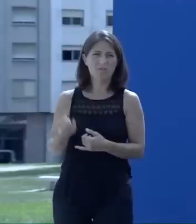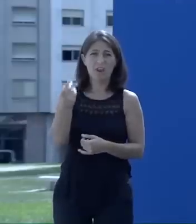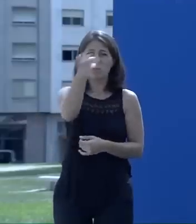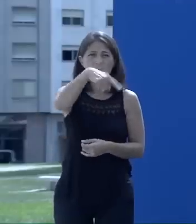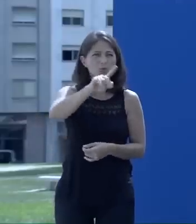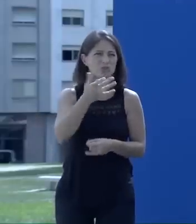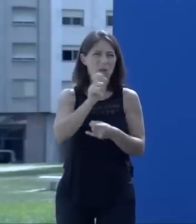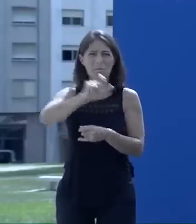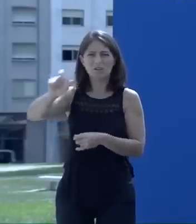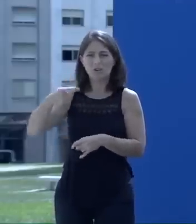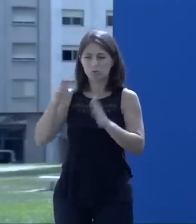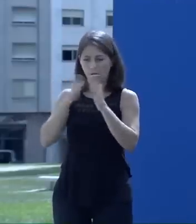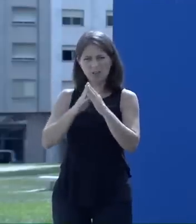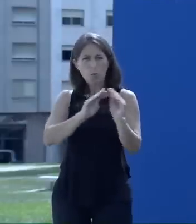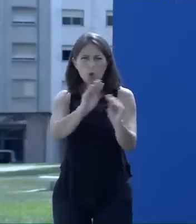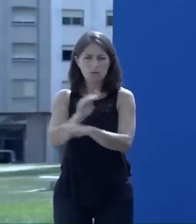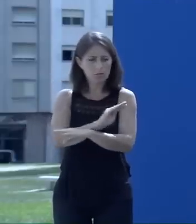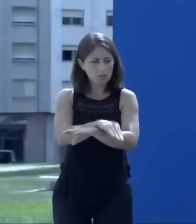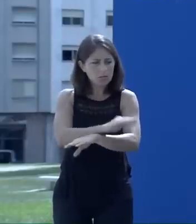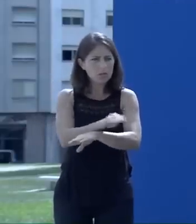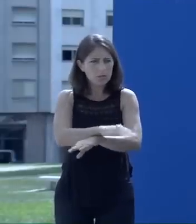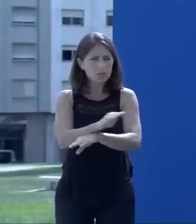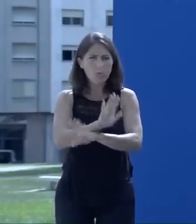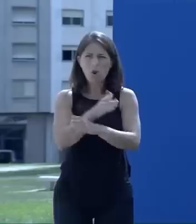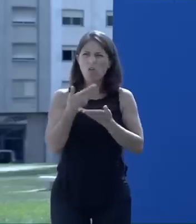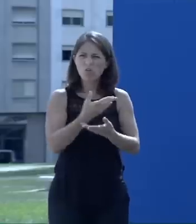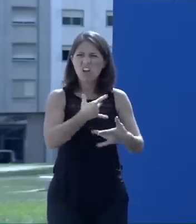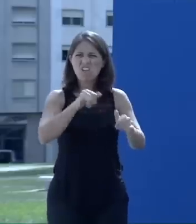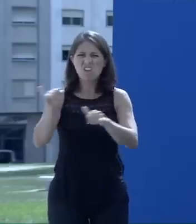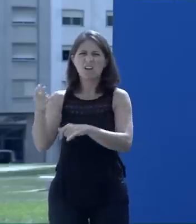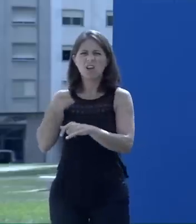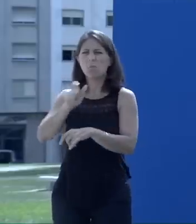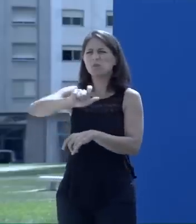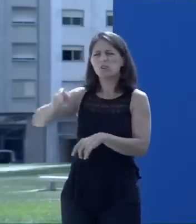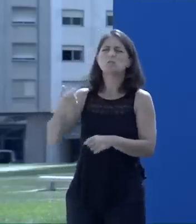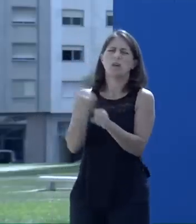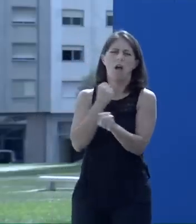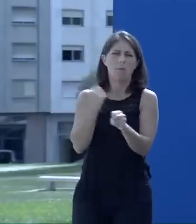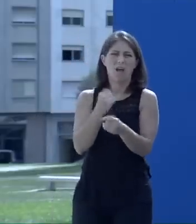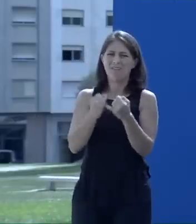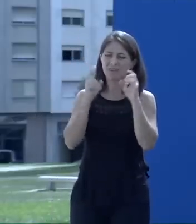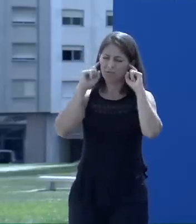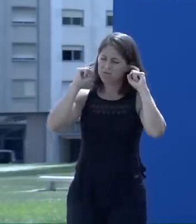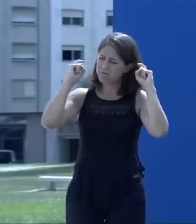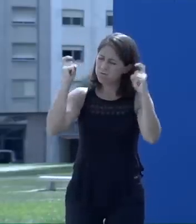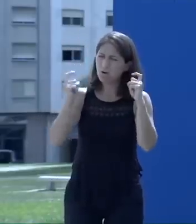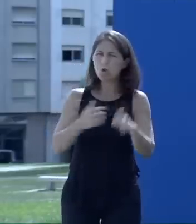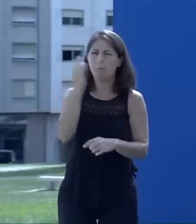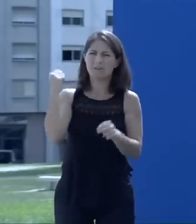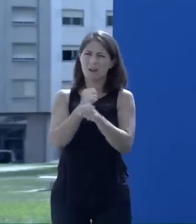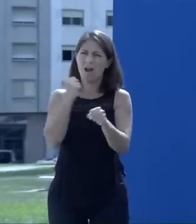de ninguén a xente nas vosas casas, e vistes como ta xente traballaba e o facía un verdadeiro esforzo, un verdadeiro